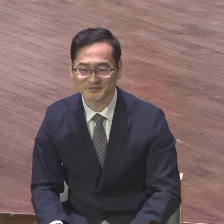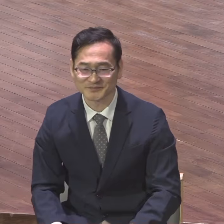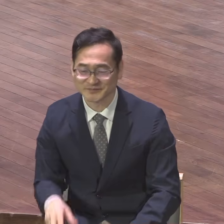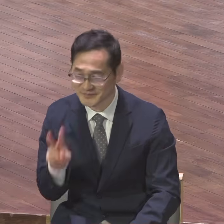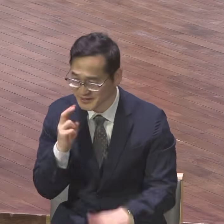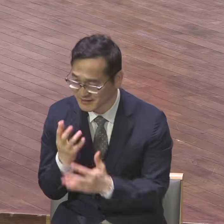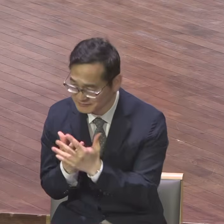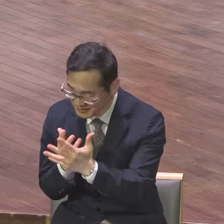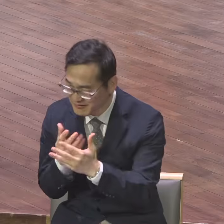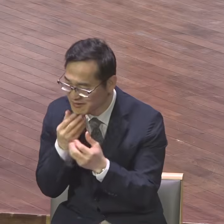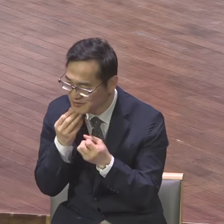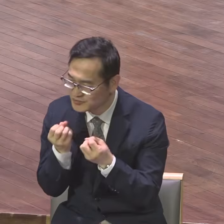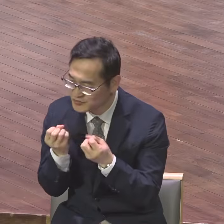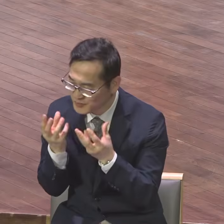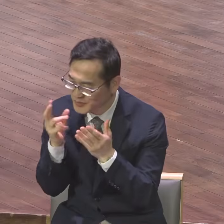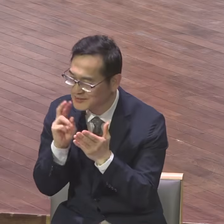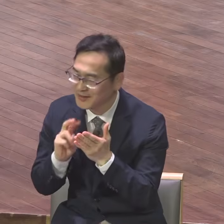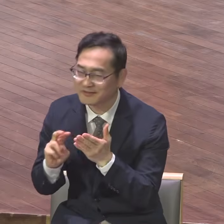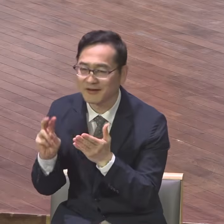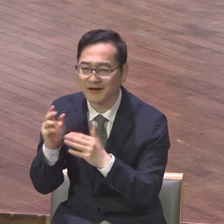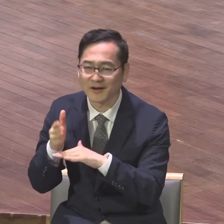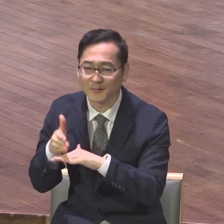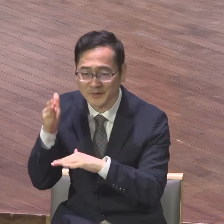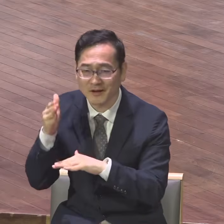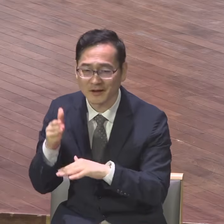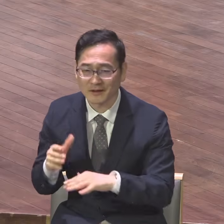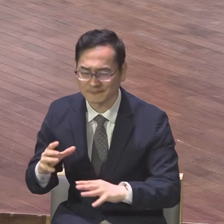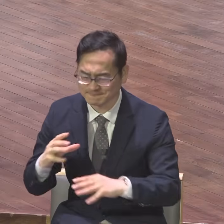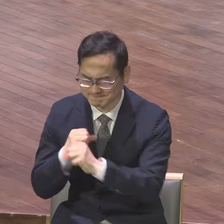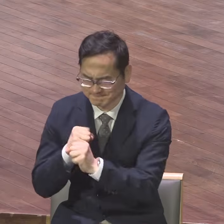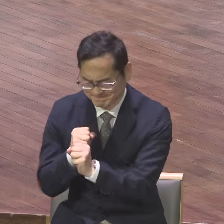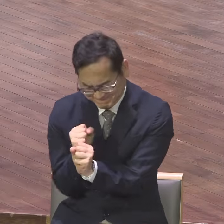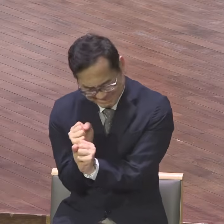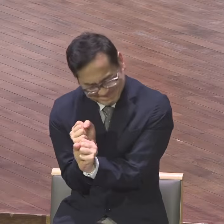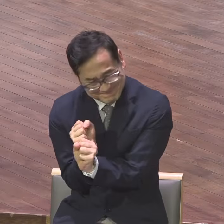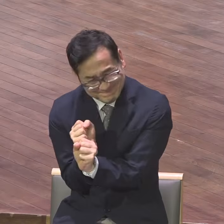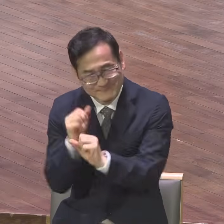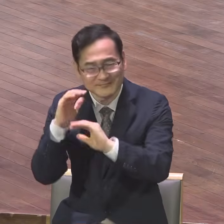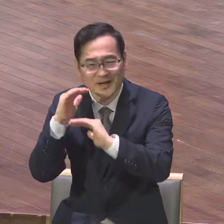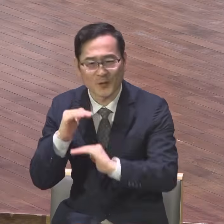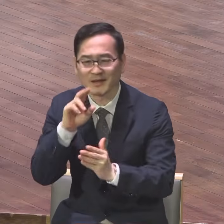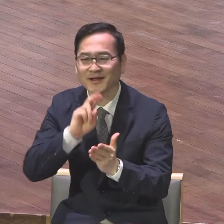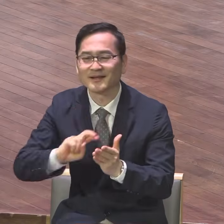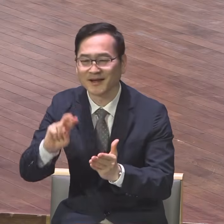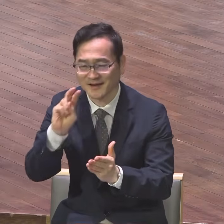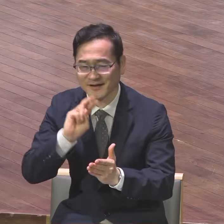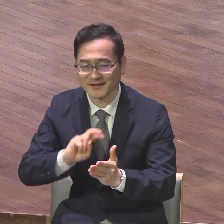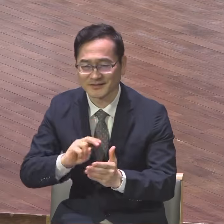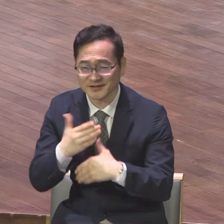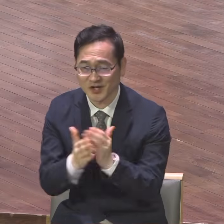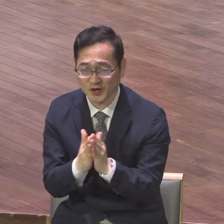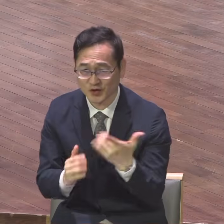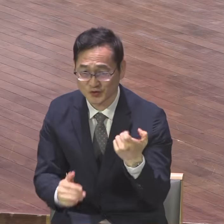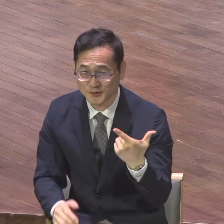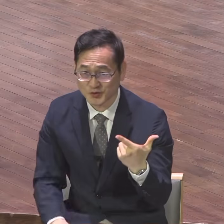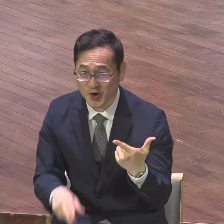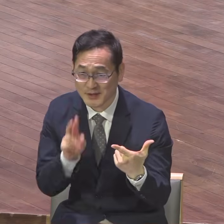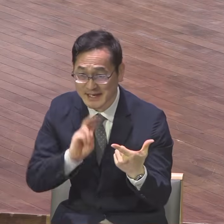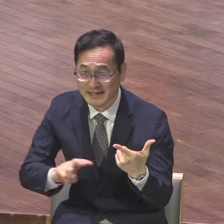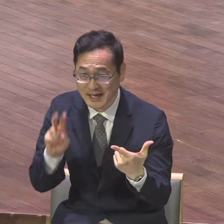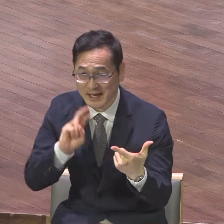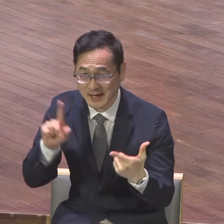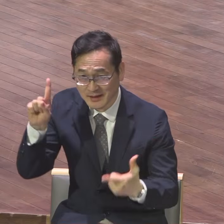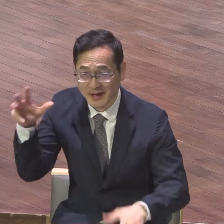축복입니다. 66권 핵심 내용이 들어있는 이 66권을 찬양 하나로 다